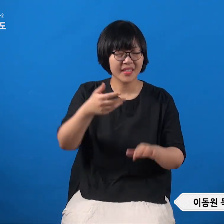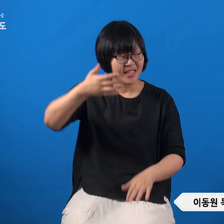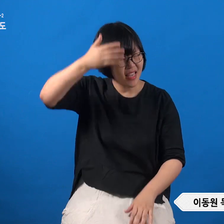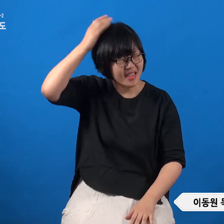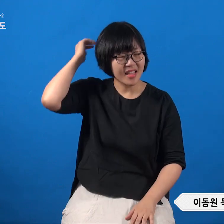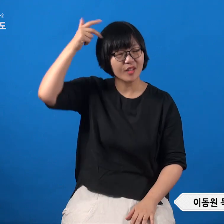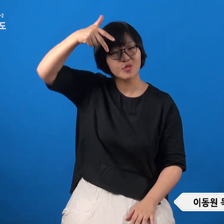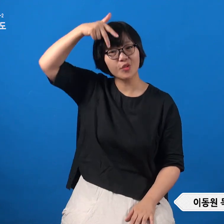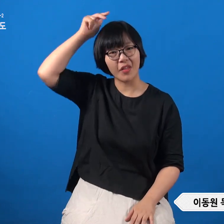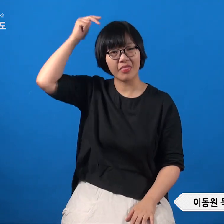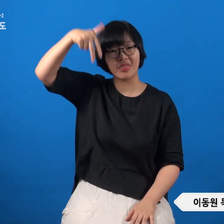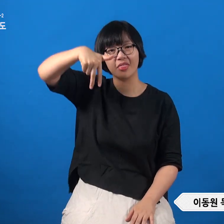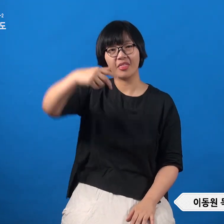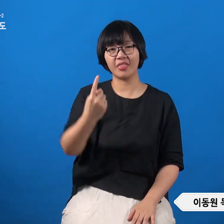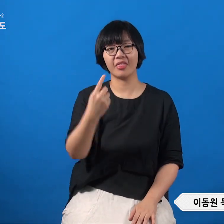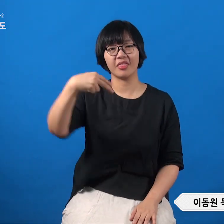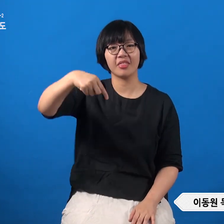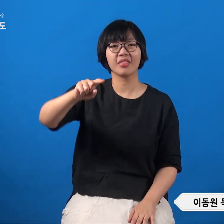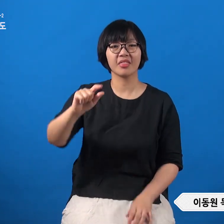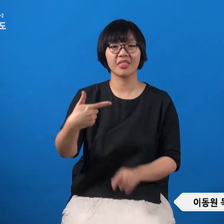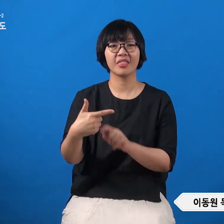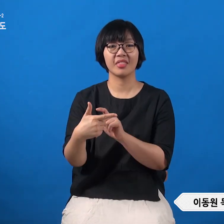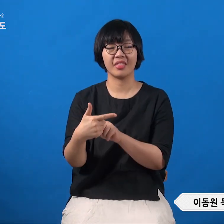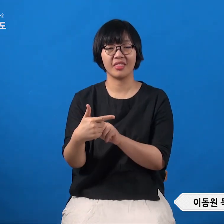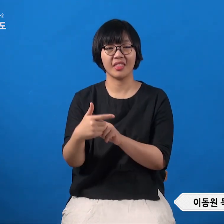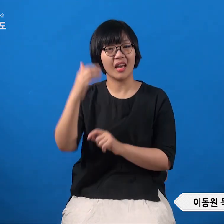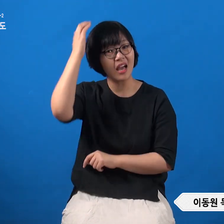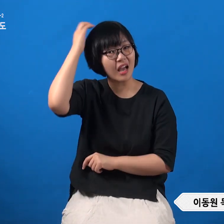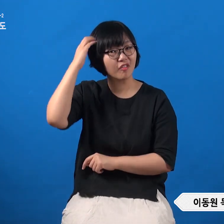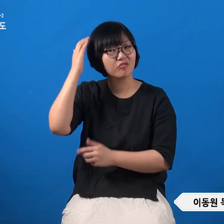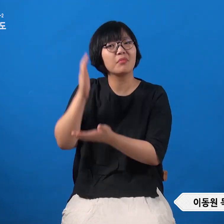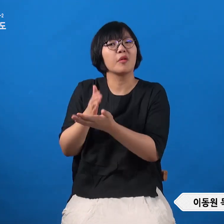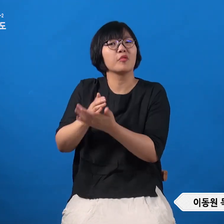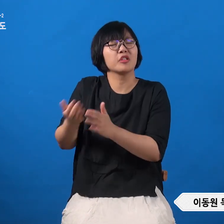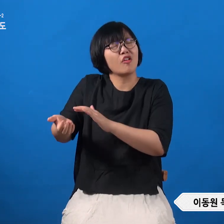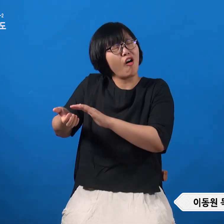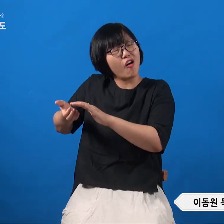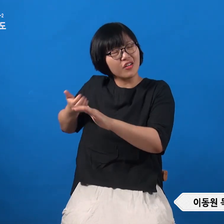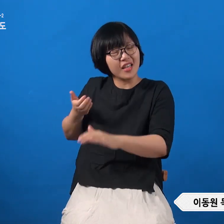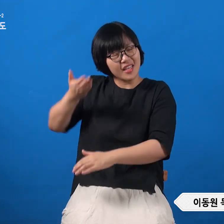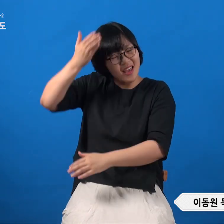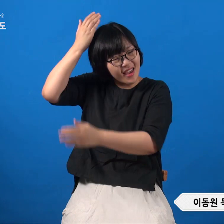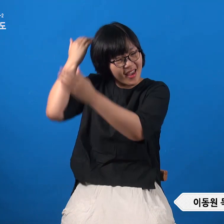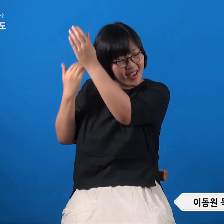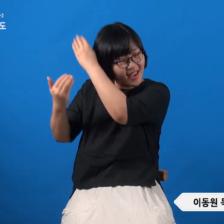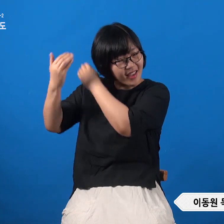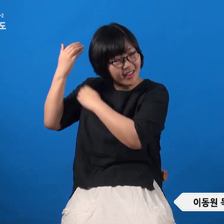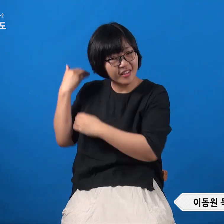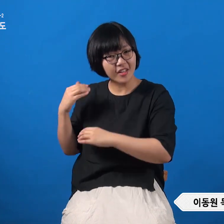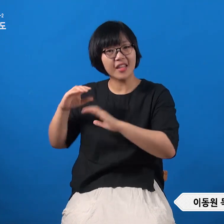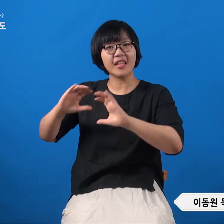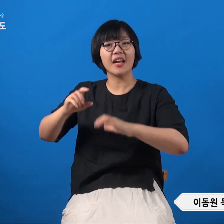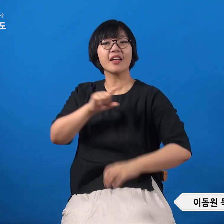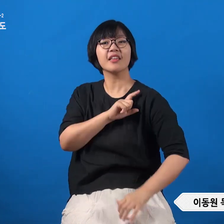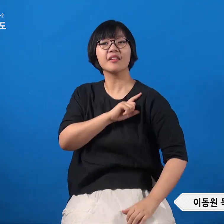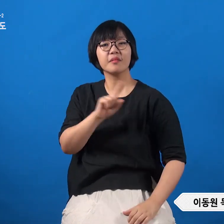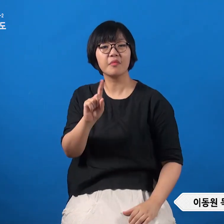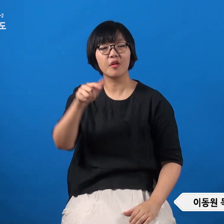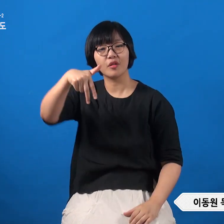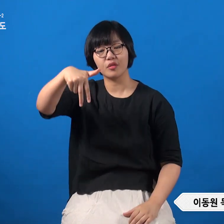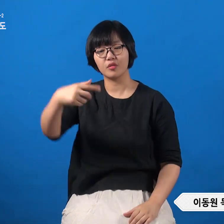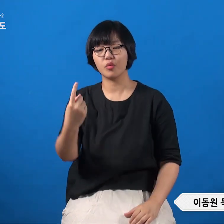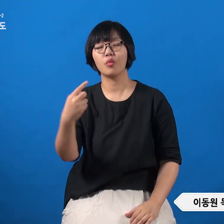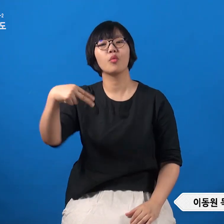조선이라는 과거에 우리나라를 가르치는 명칭이 조선이잖아요. 조선을 번역한 거예요. 고요한 아침의 나라라는 말이. 조선. 조선이